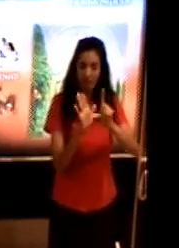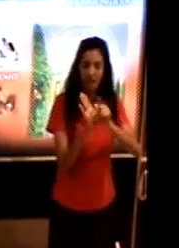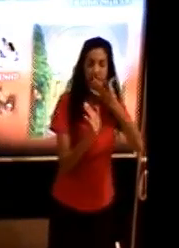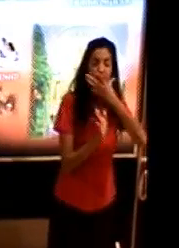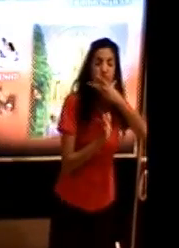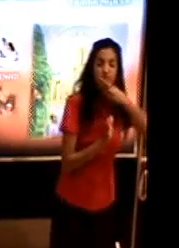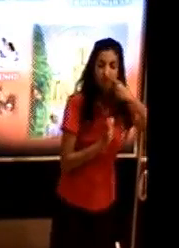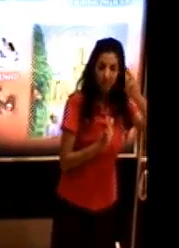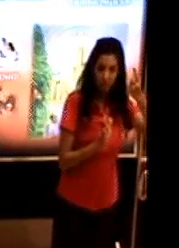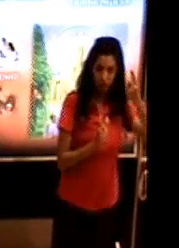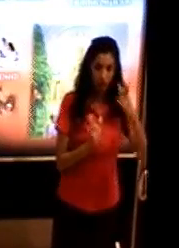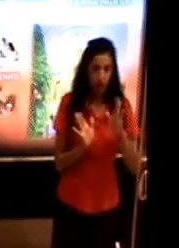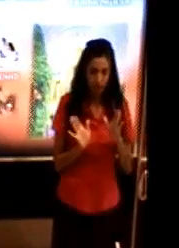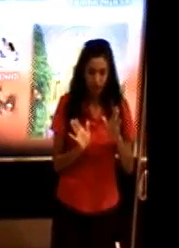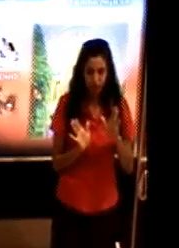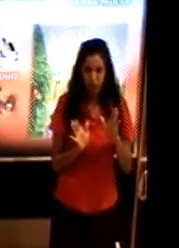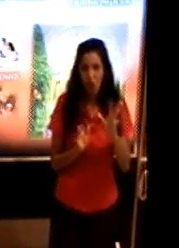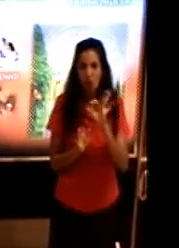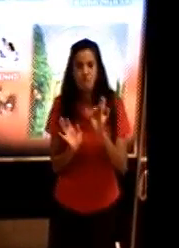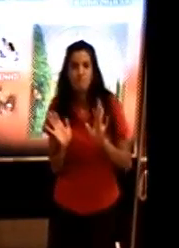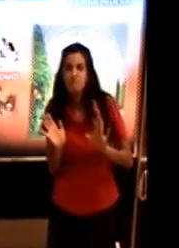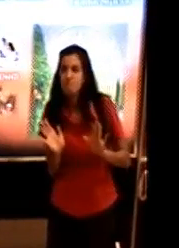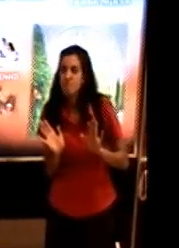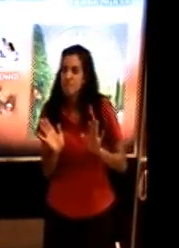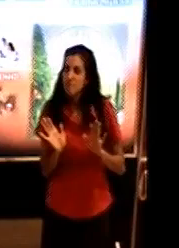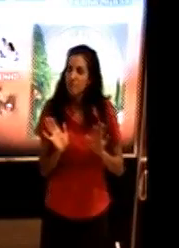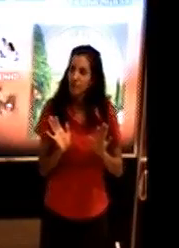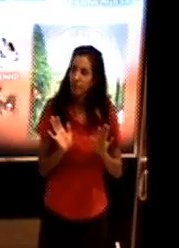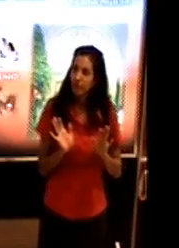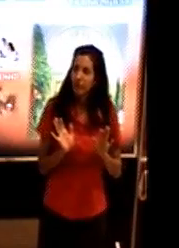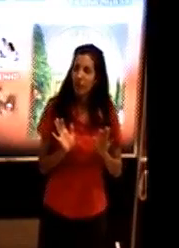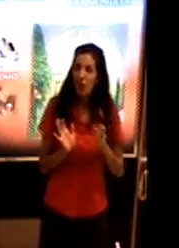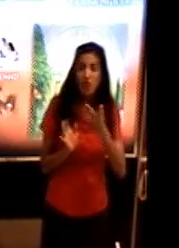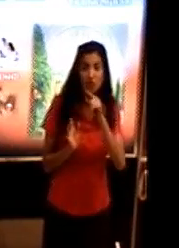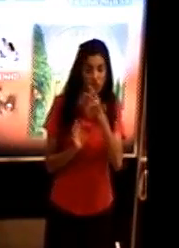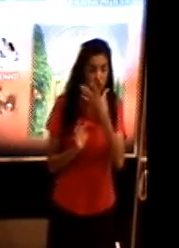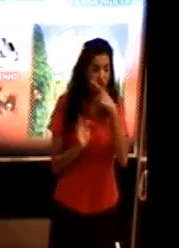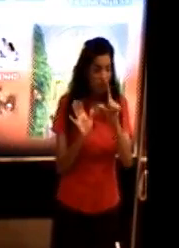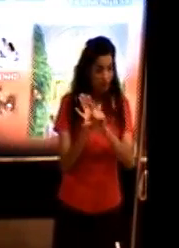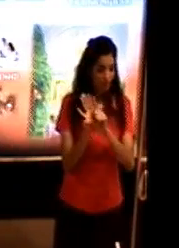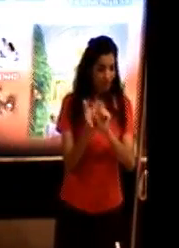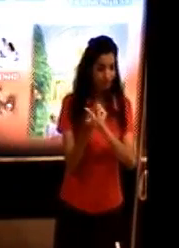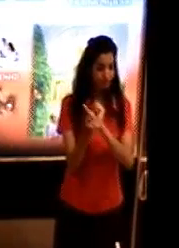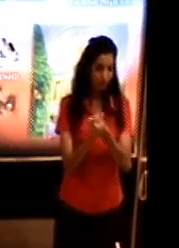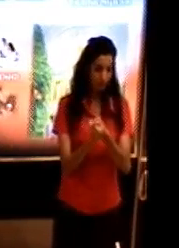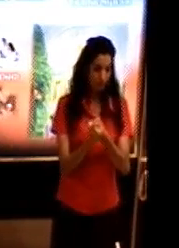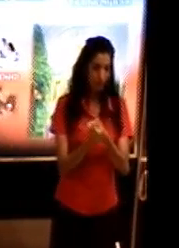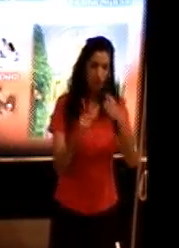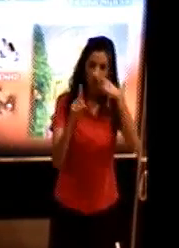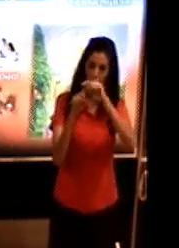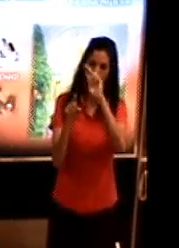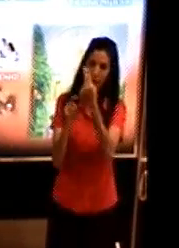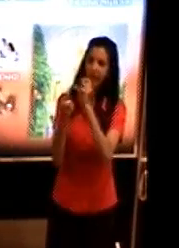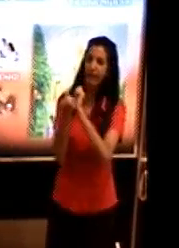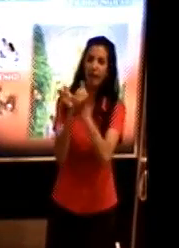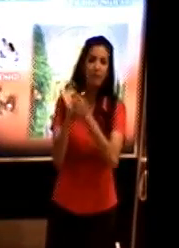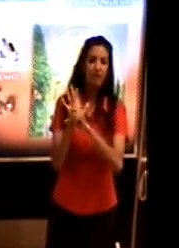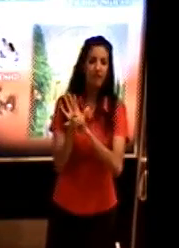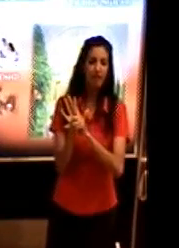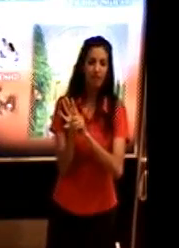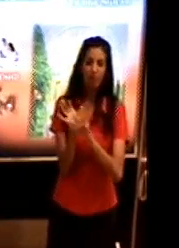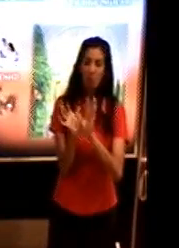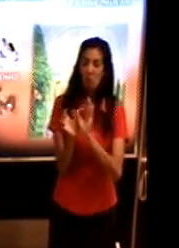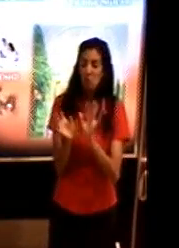o mejor dicho, Dios la hubiera cambiado con su muerte en la cruz del Calvario, o